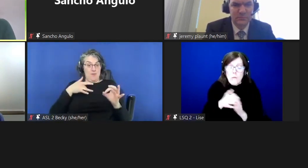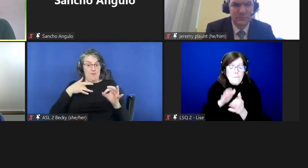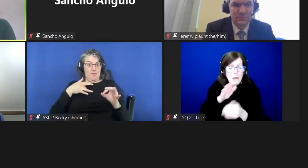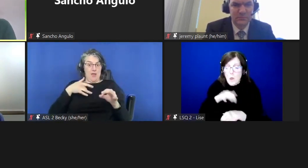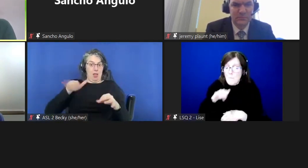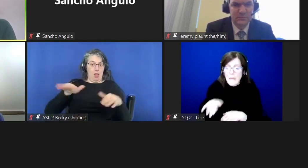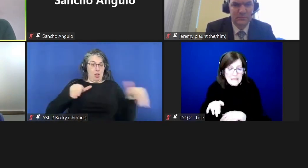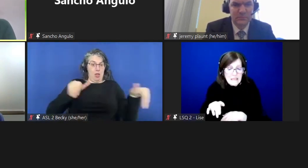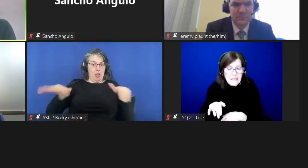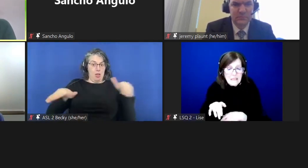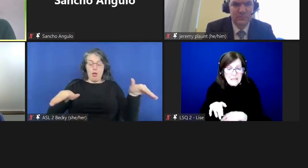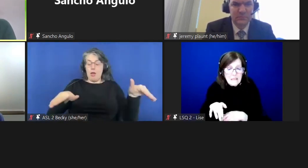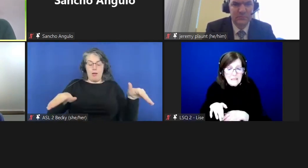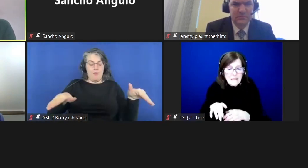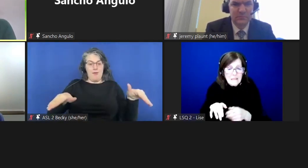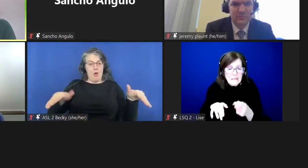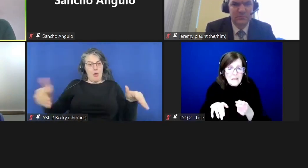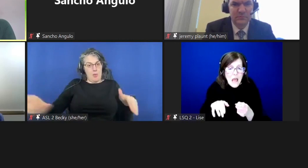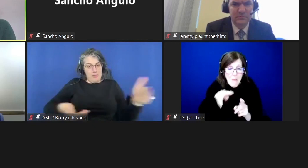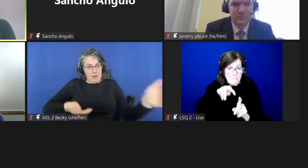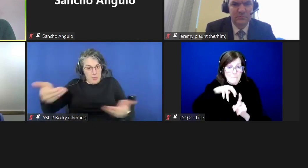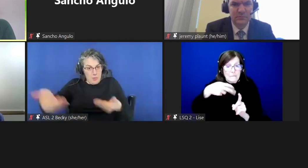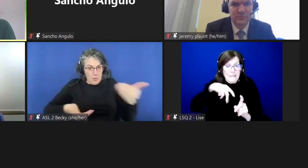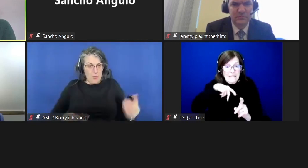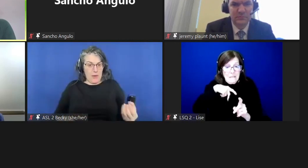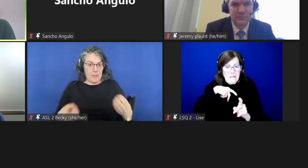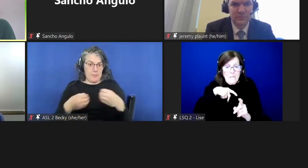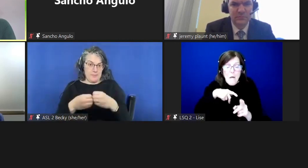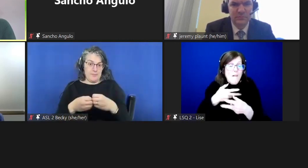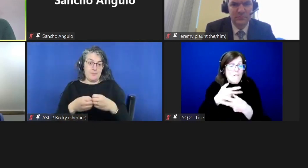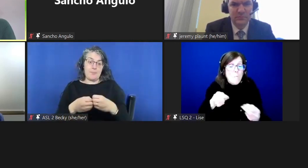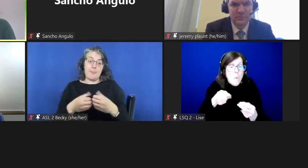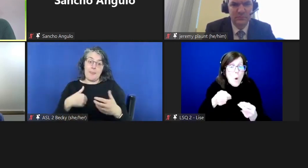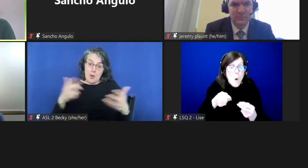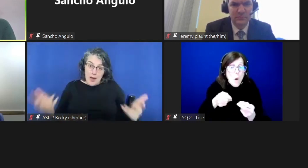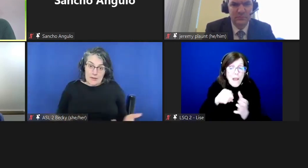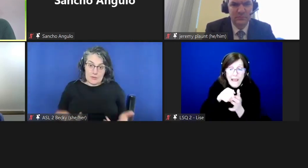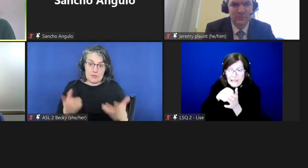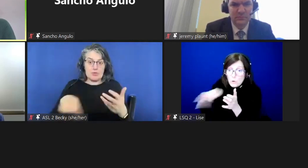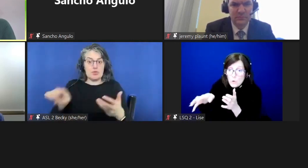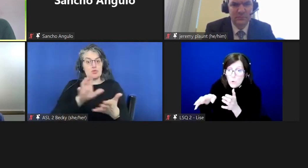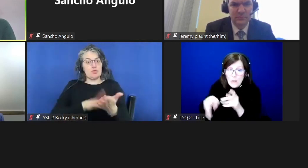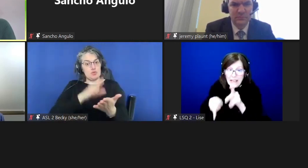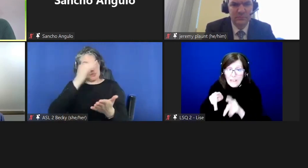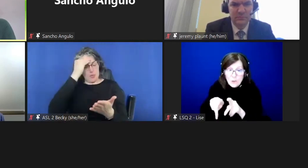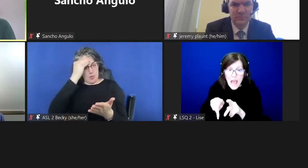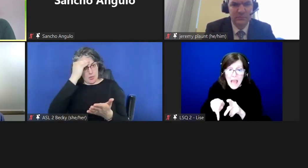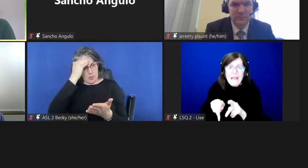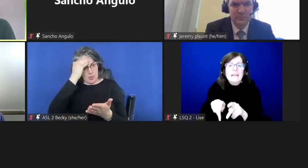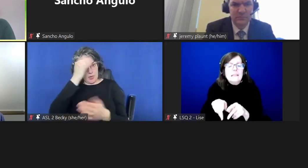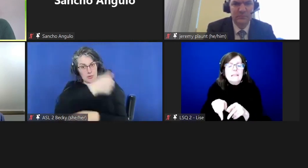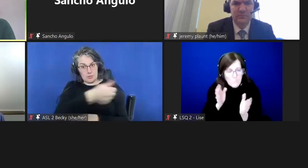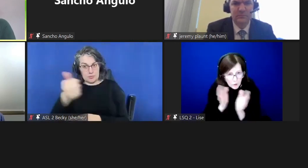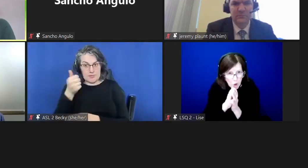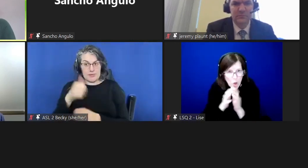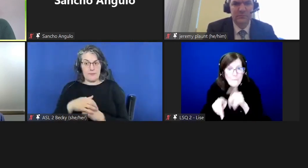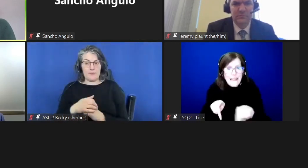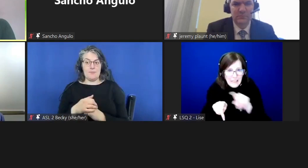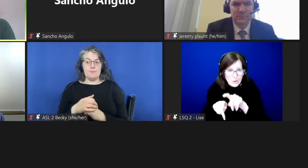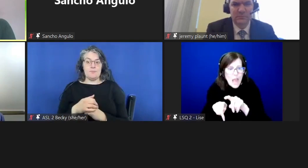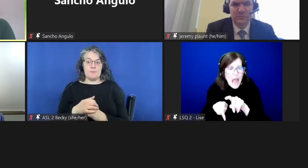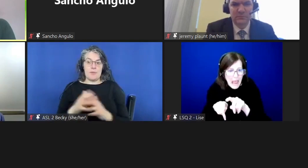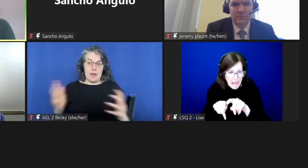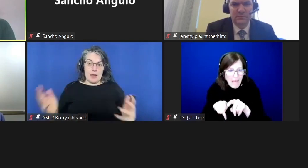pas, qui ne va pas exclure les gens. Donc, je recommande de faire cela. C'est un défi à relever et ça va